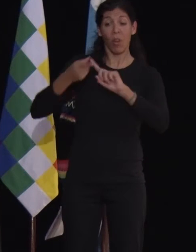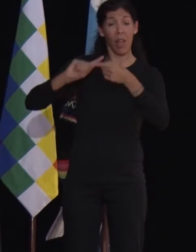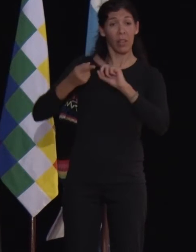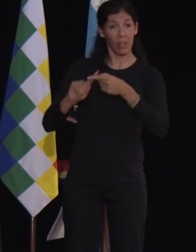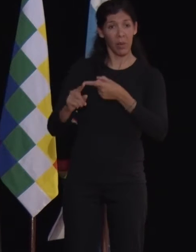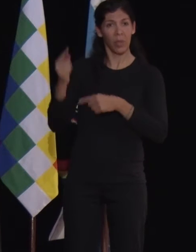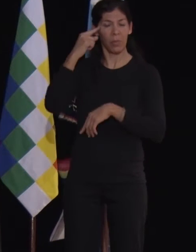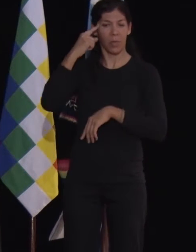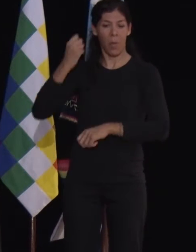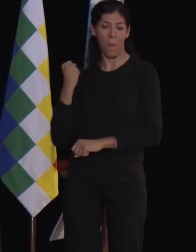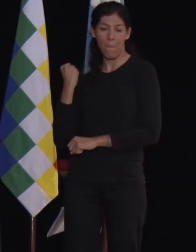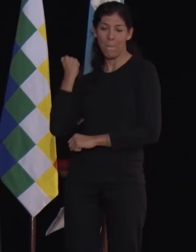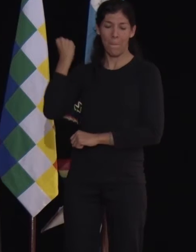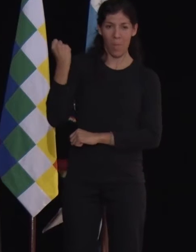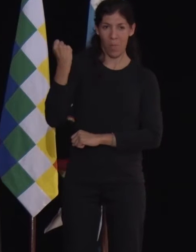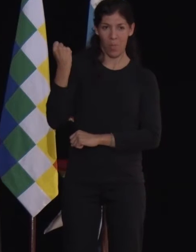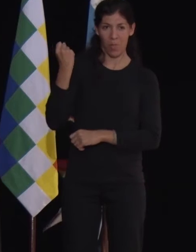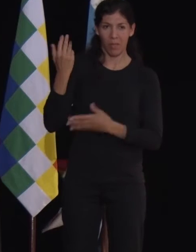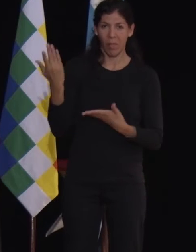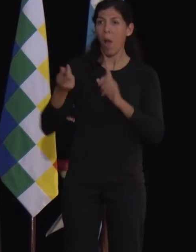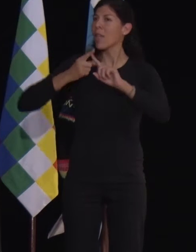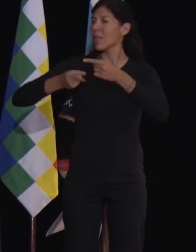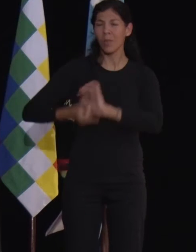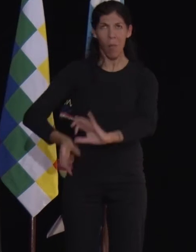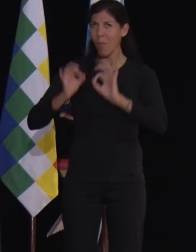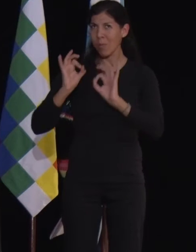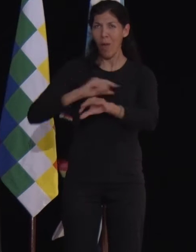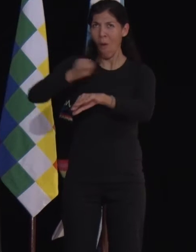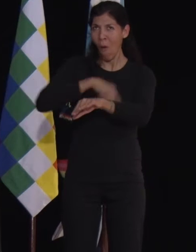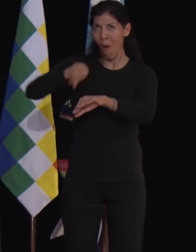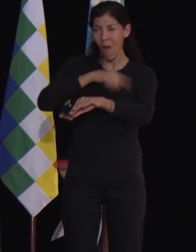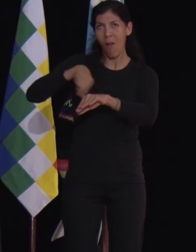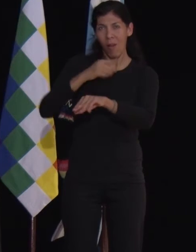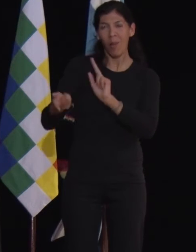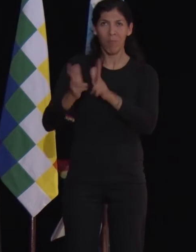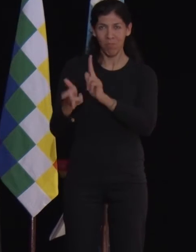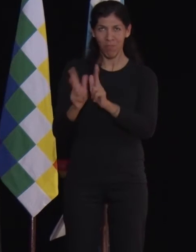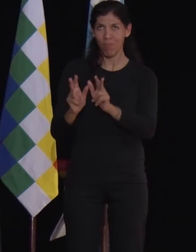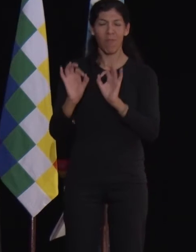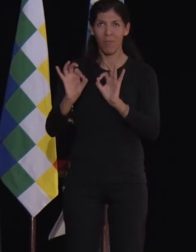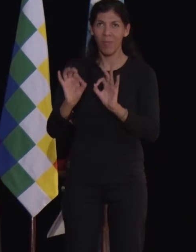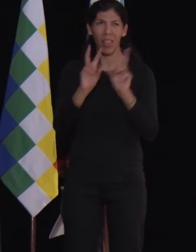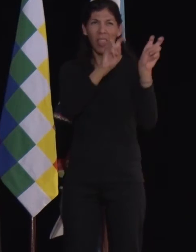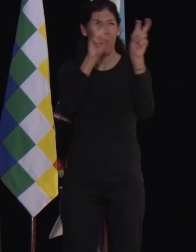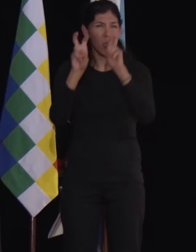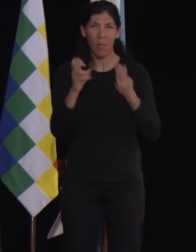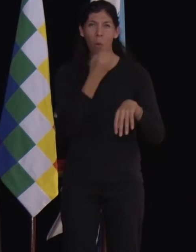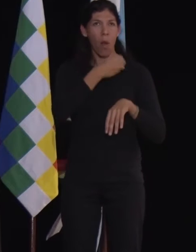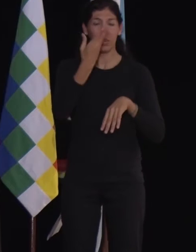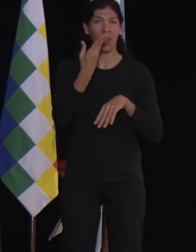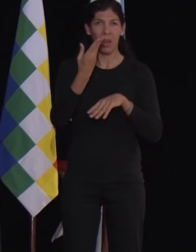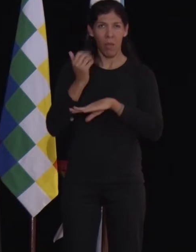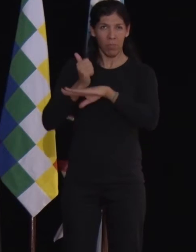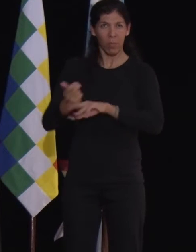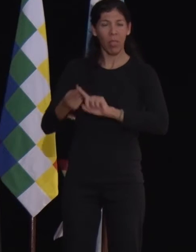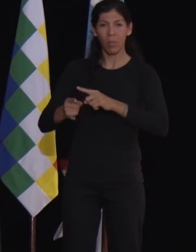súper poderosas que vamos a poder interpretar todo muchas horas de todos los temas y bueno esto tampoco es